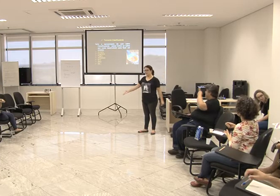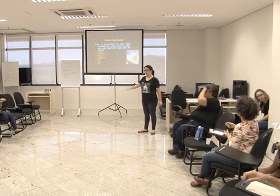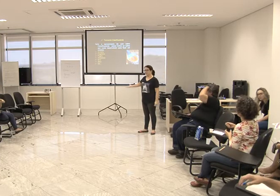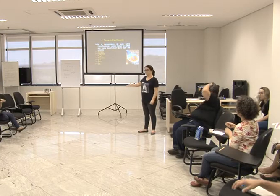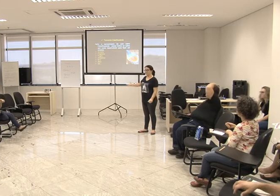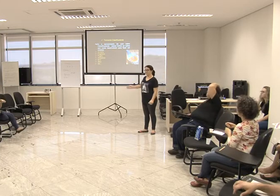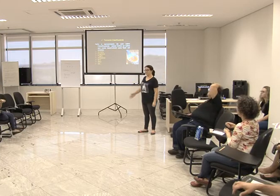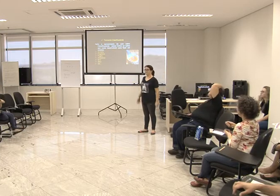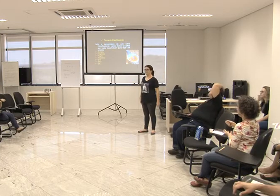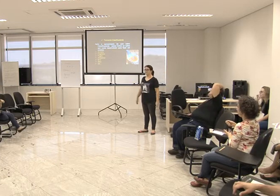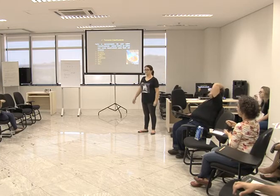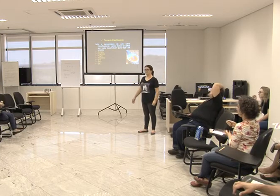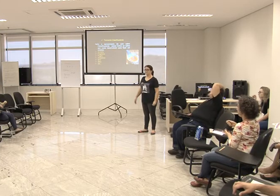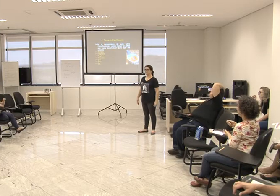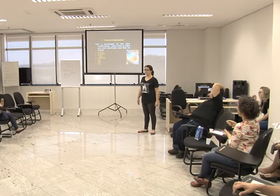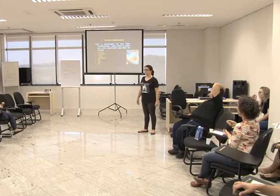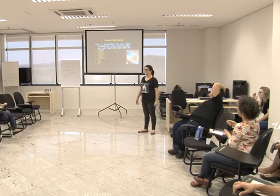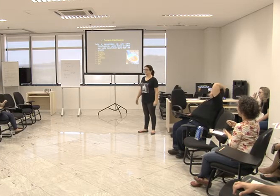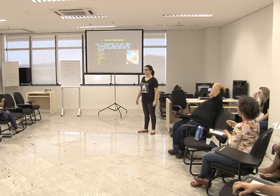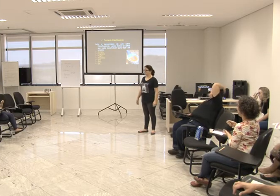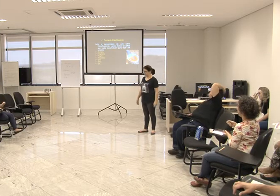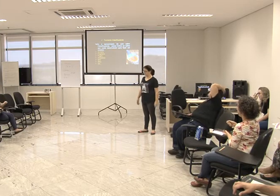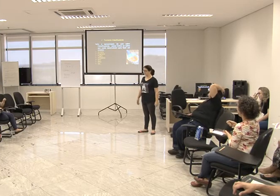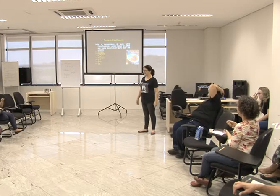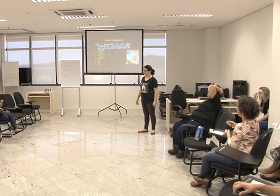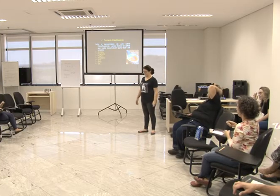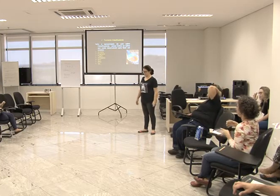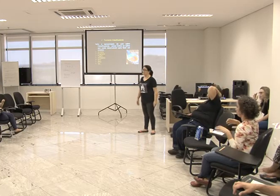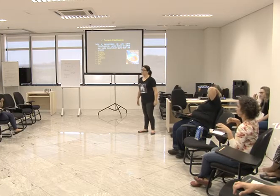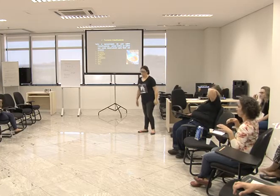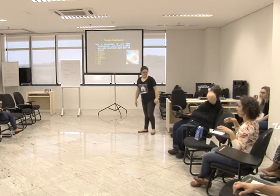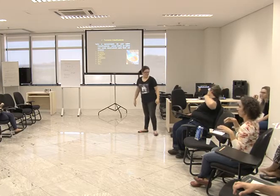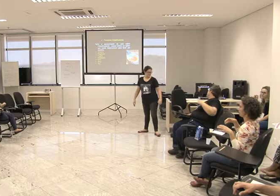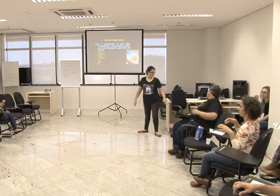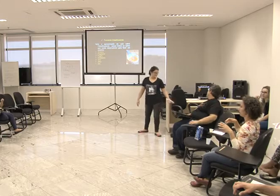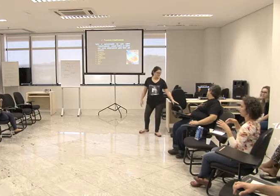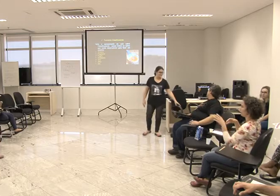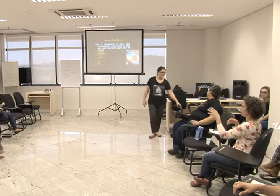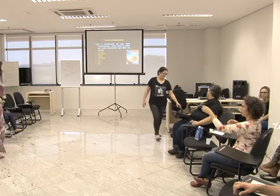Podem vir. Então, vem.